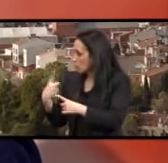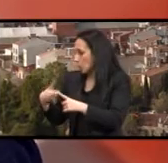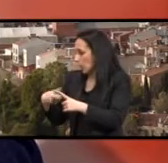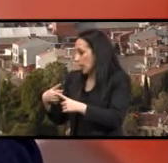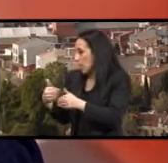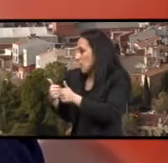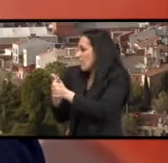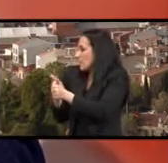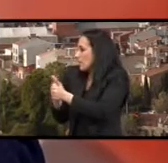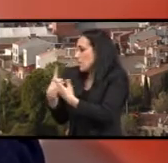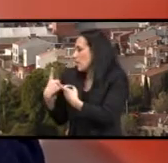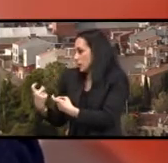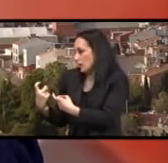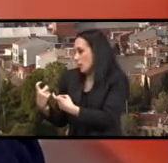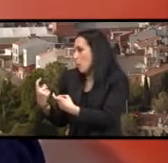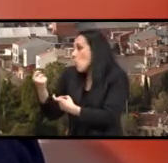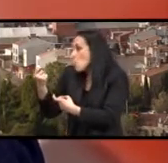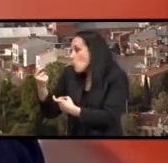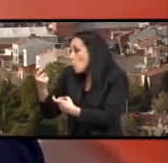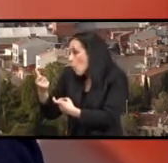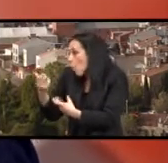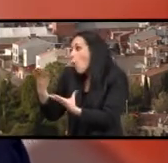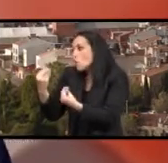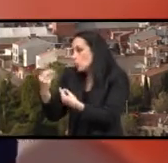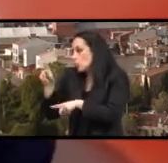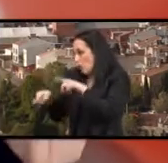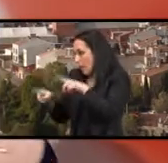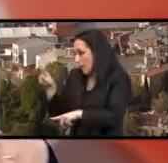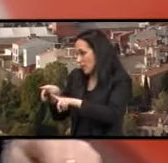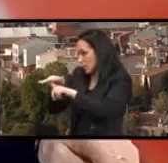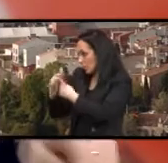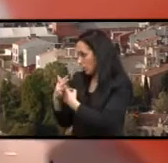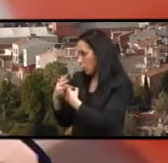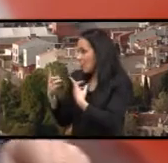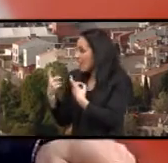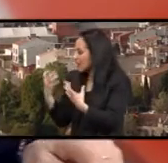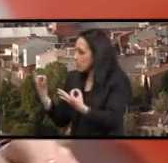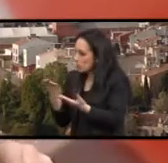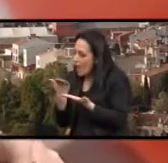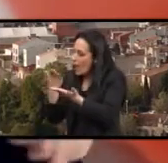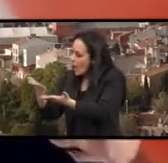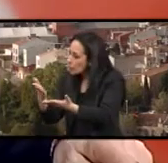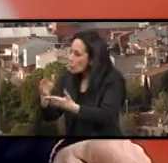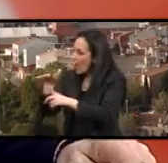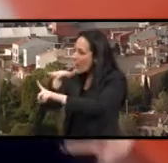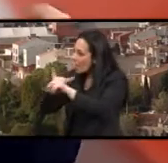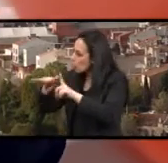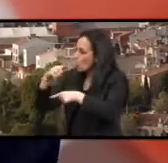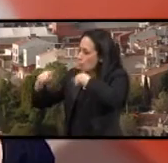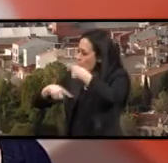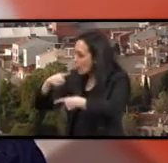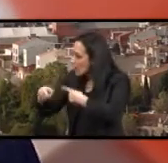altres una mica o a vegades molt, necessitem ajuda de la comunitat, del nostre entorn, de la